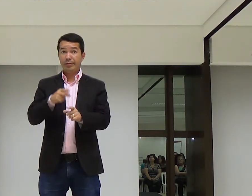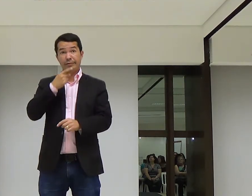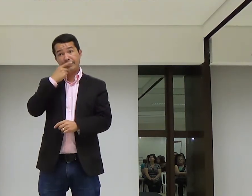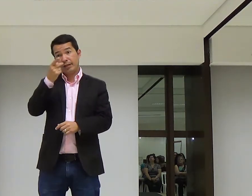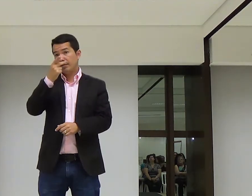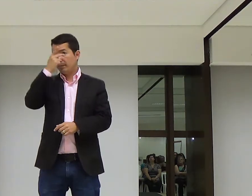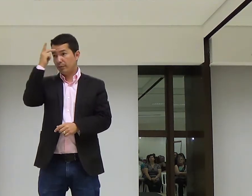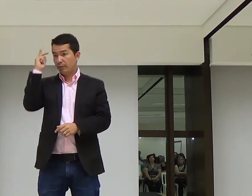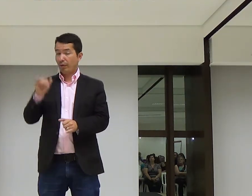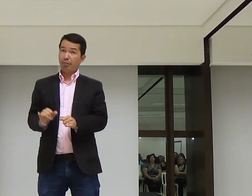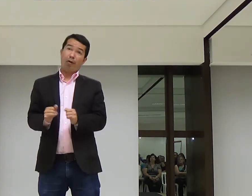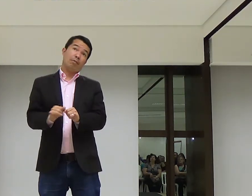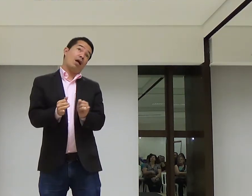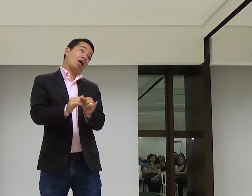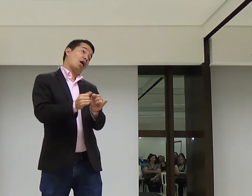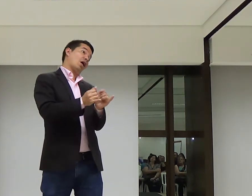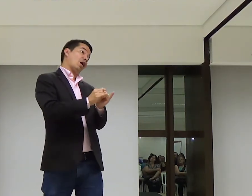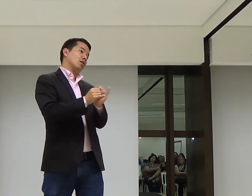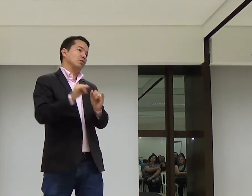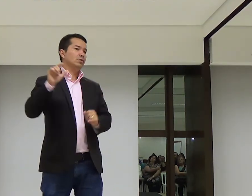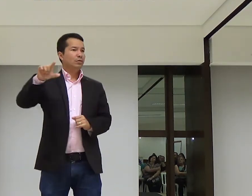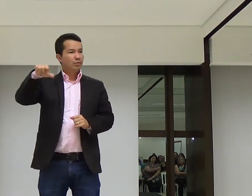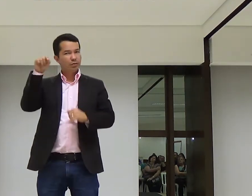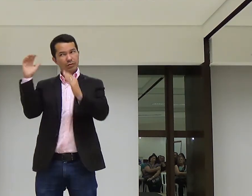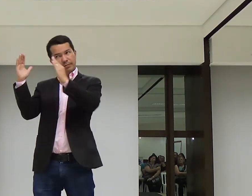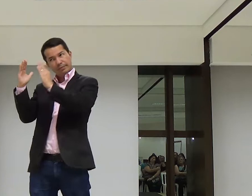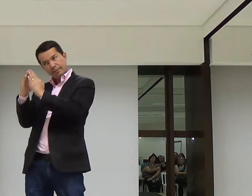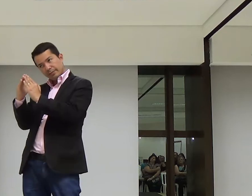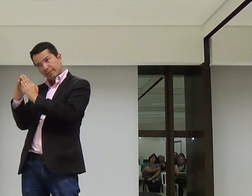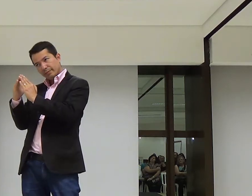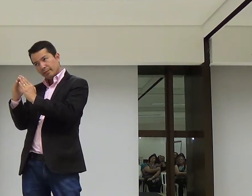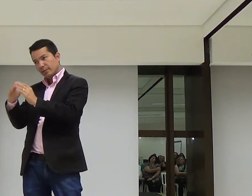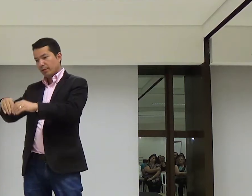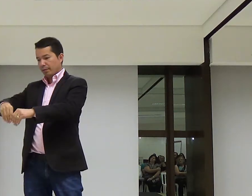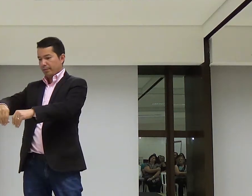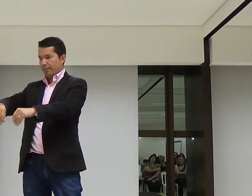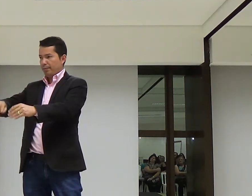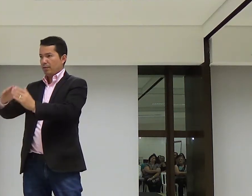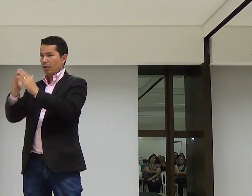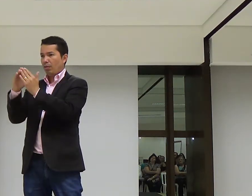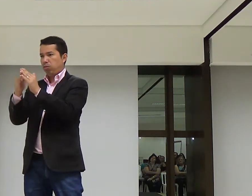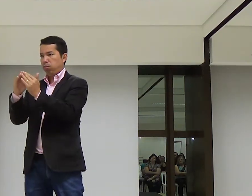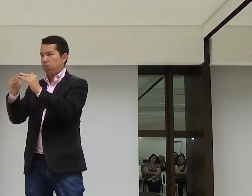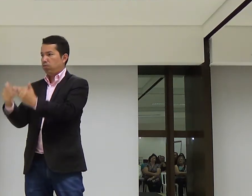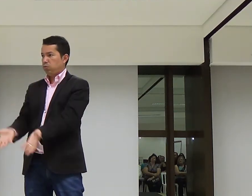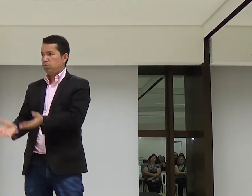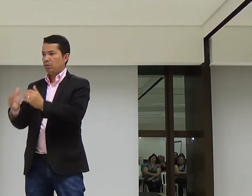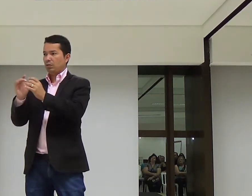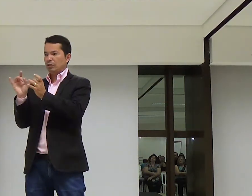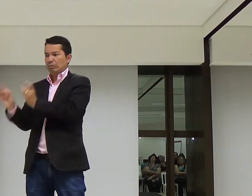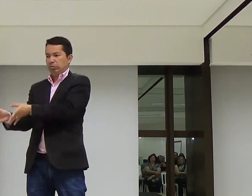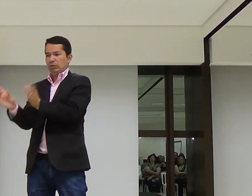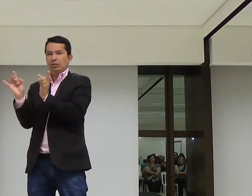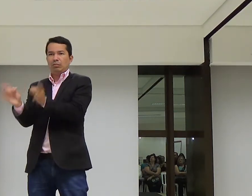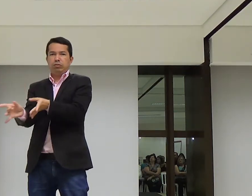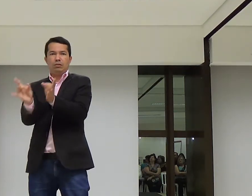filho. Mas ele fala que as pessoas que não são filhos escolhem sua